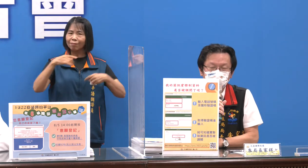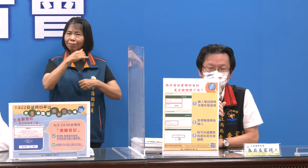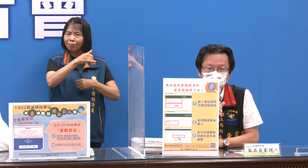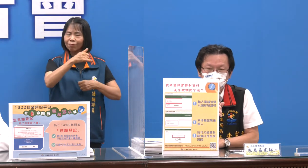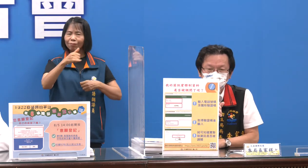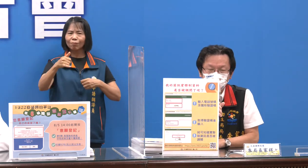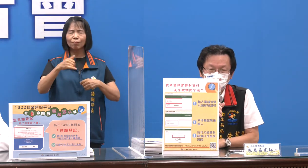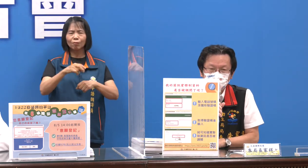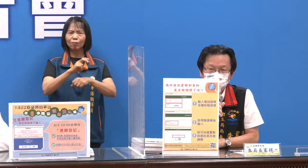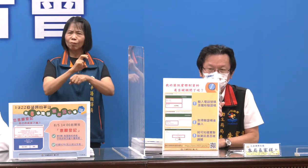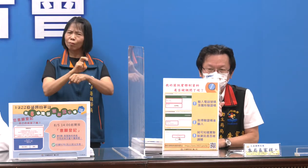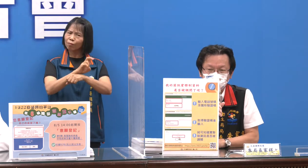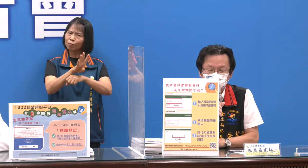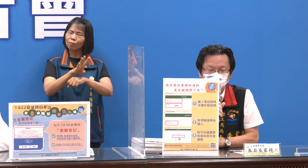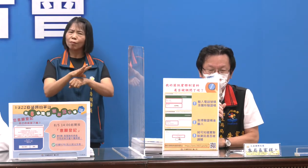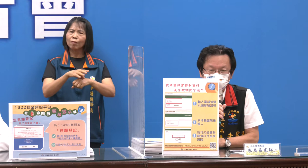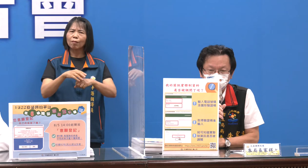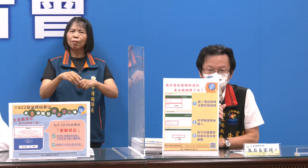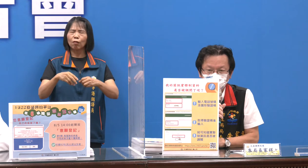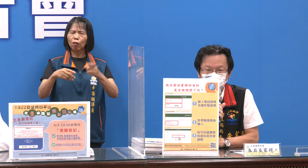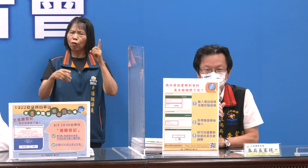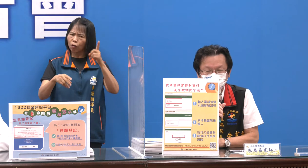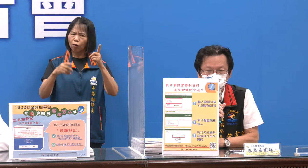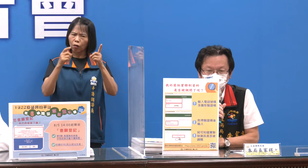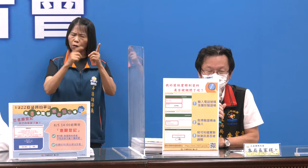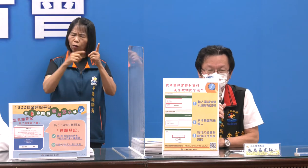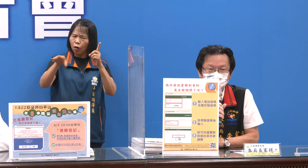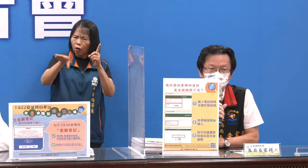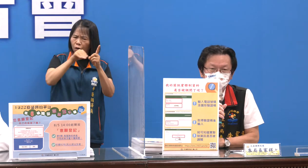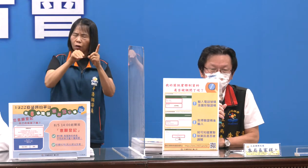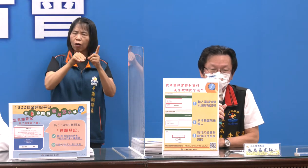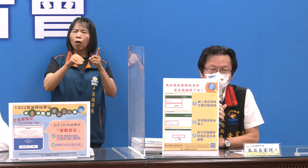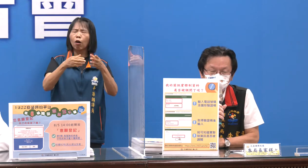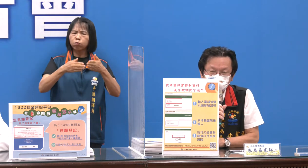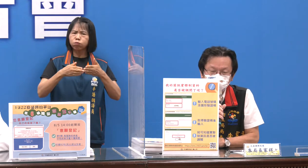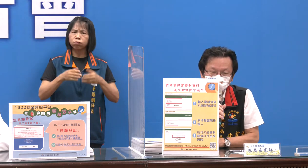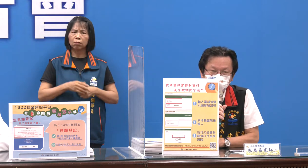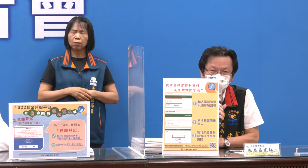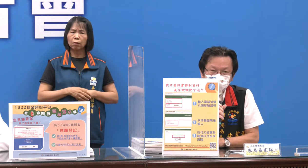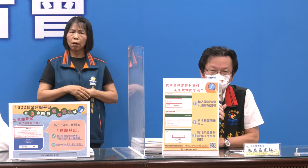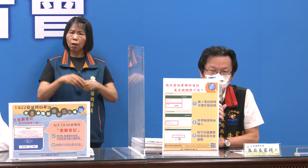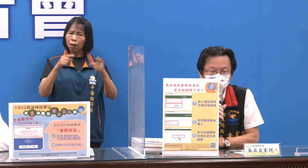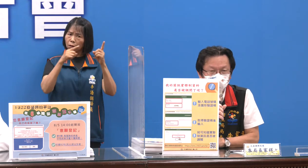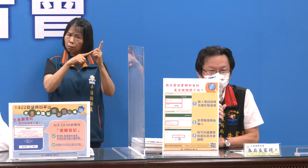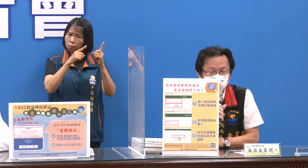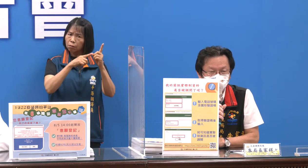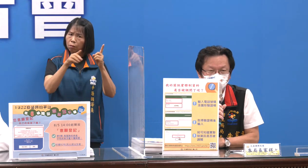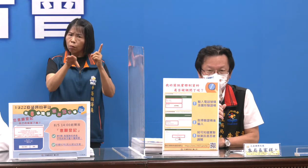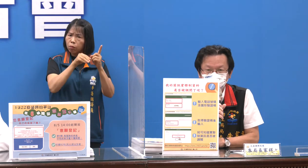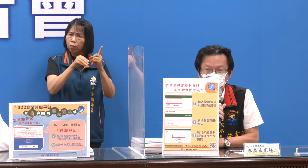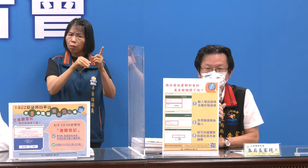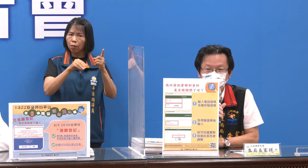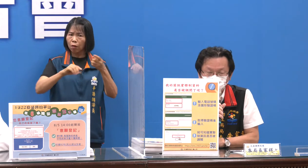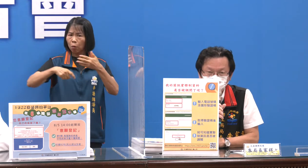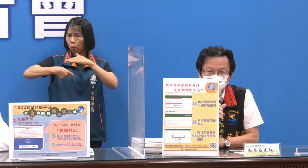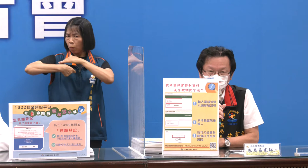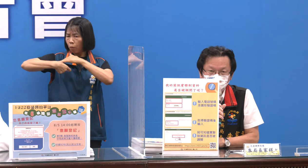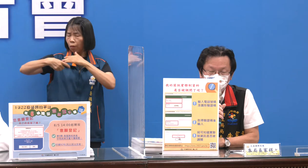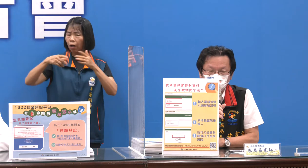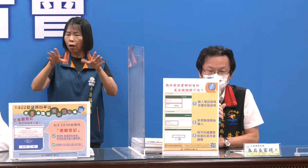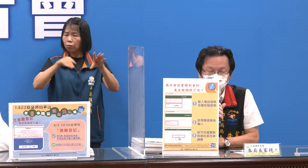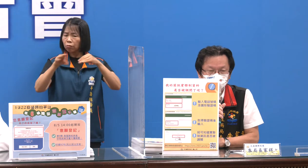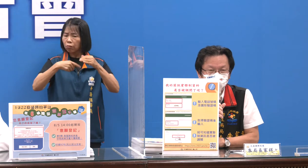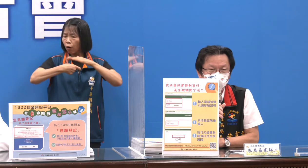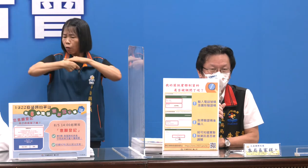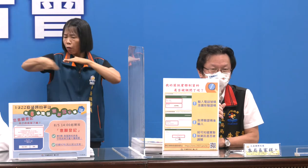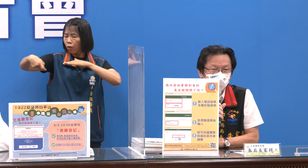店各个地方到这个扫 QR code 做十连制，那我这个十连制会不会被别人拿来被利用，